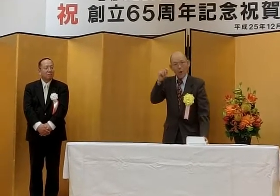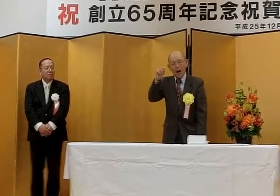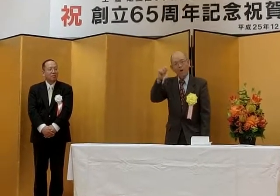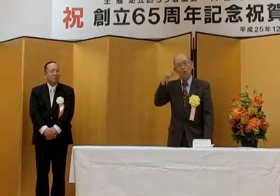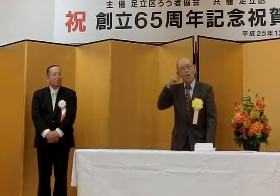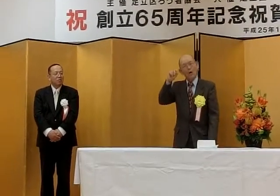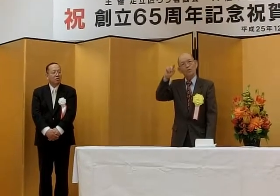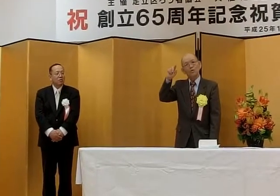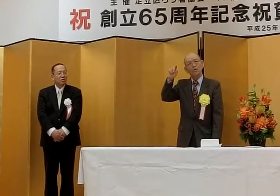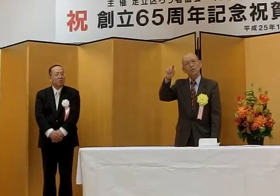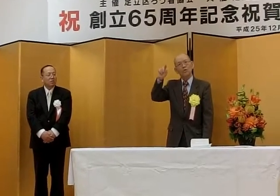。昭和